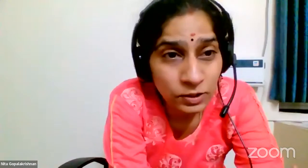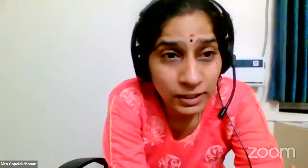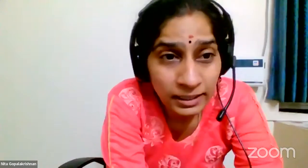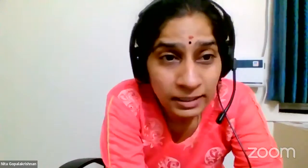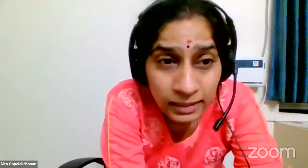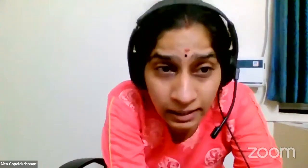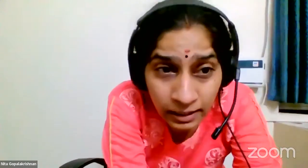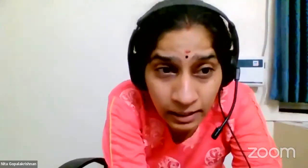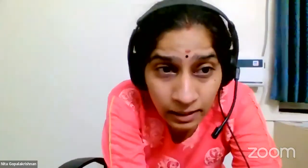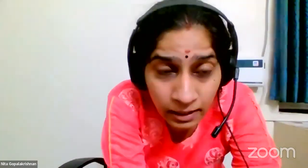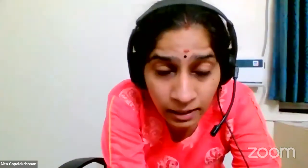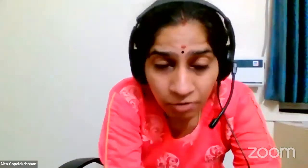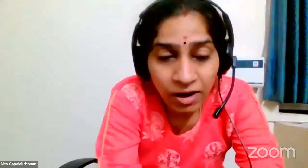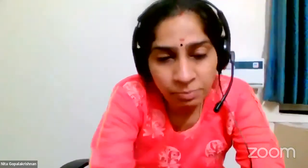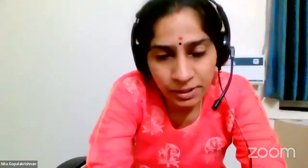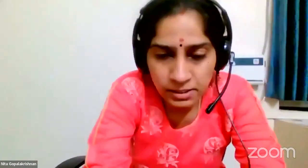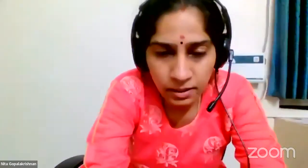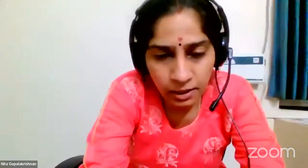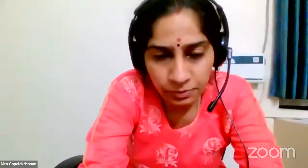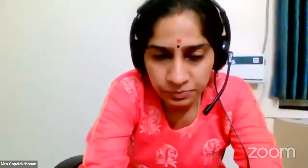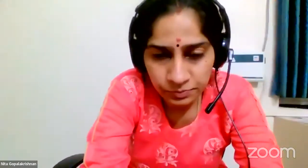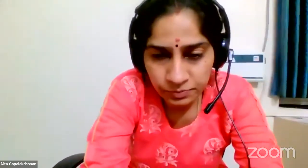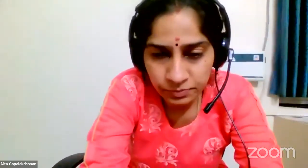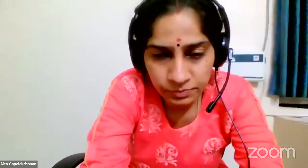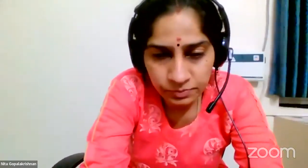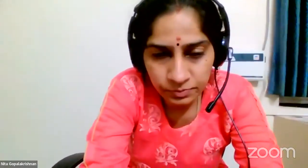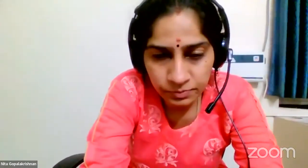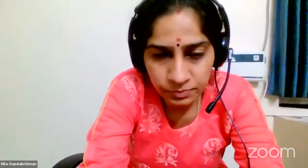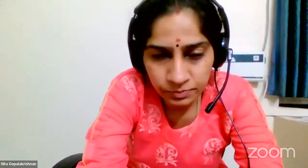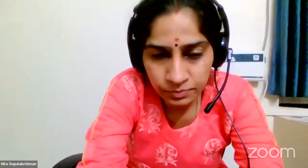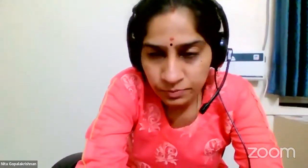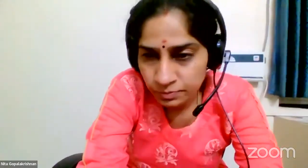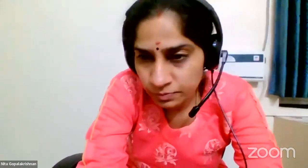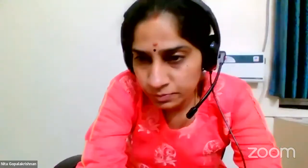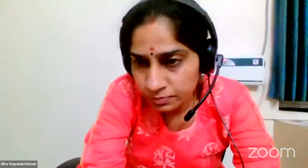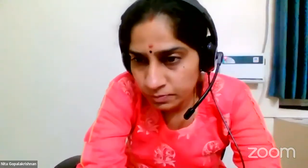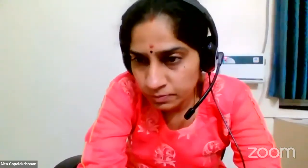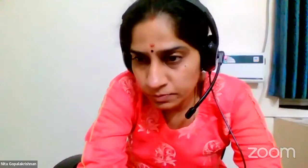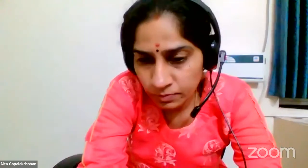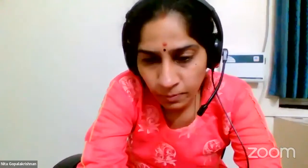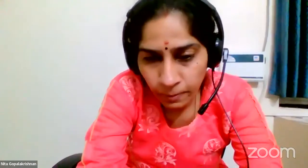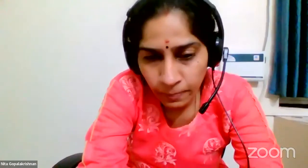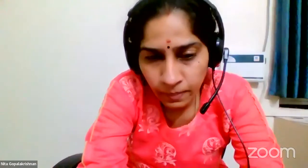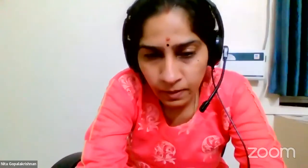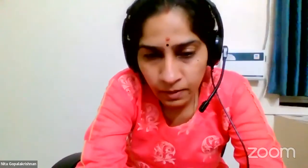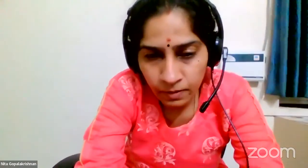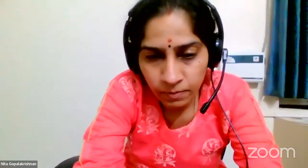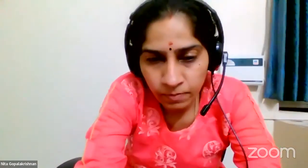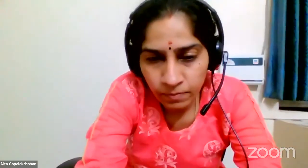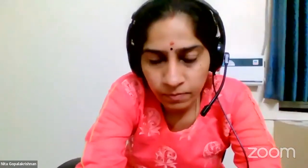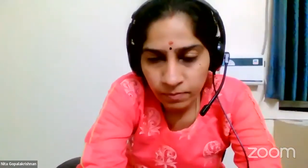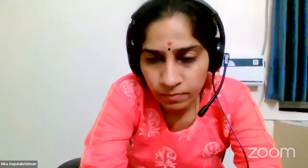गृहस्थ के बाद, सॉरी वानप्रस्थ, वानप्रस्थ, वानप्रस्थ हाँ और सन्यास, सन्यास।